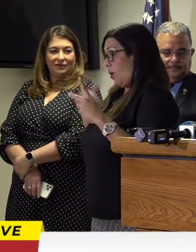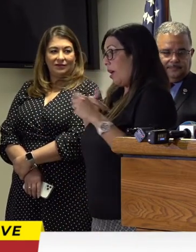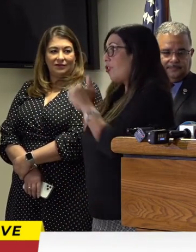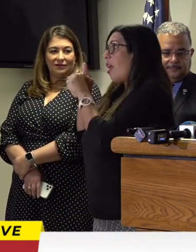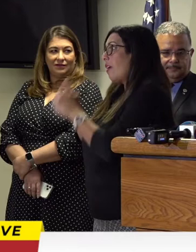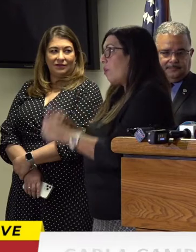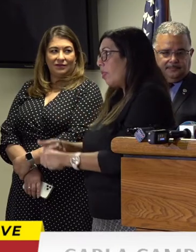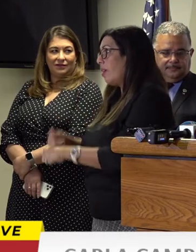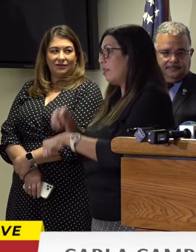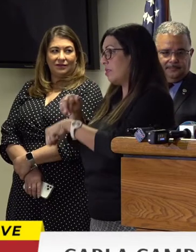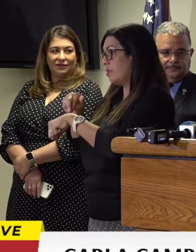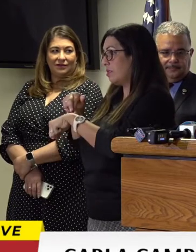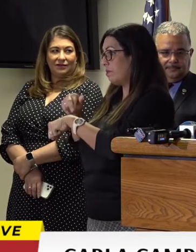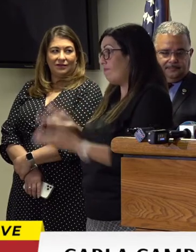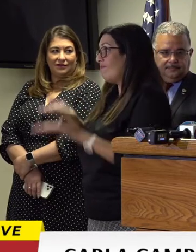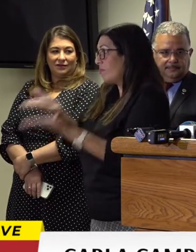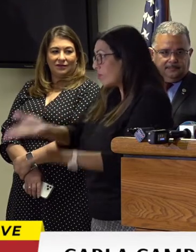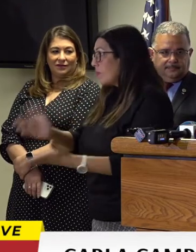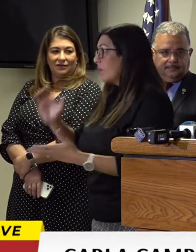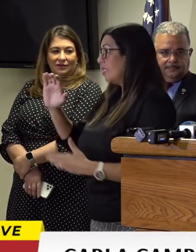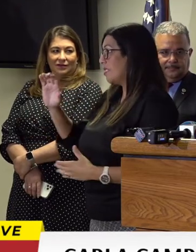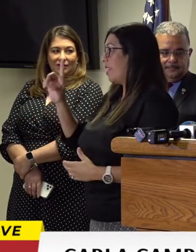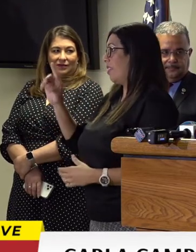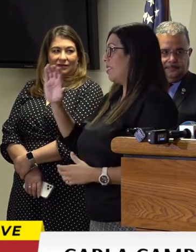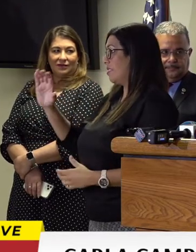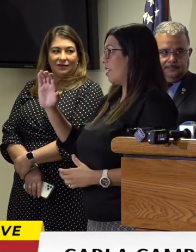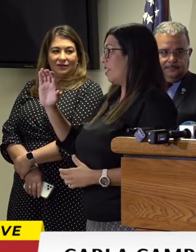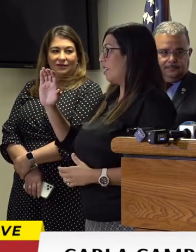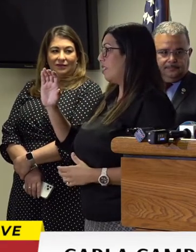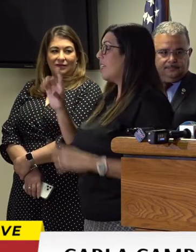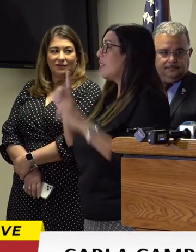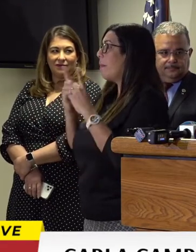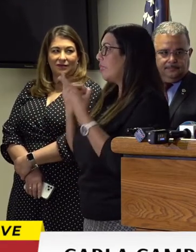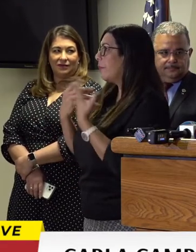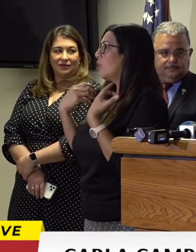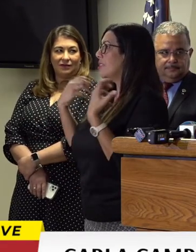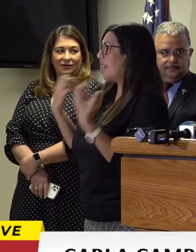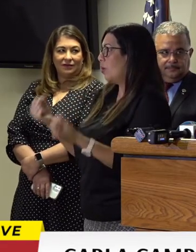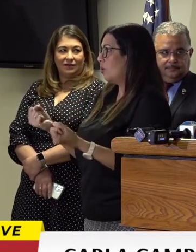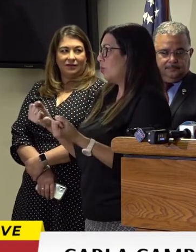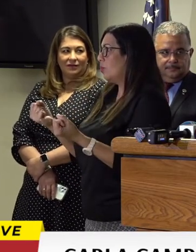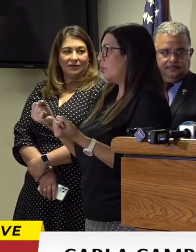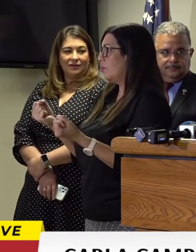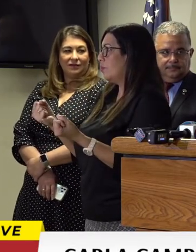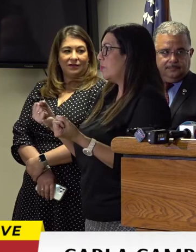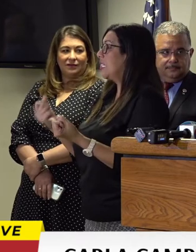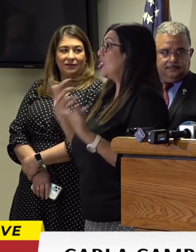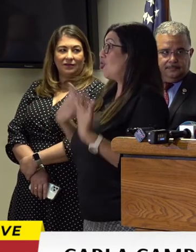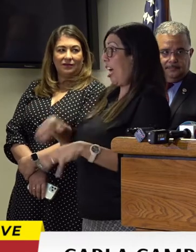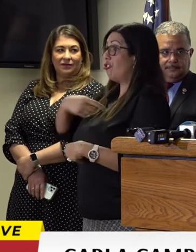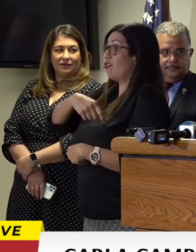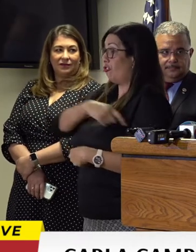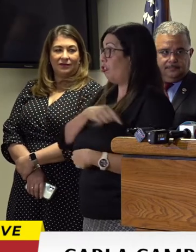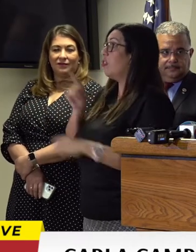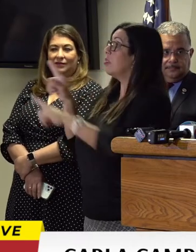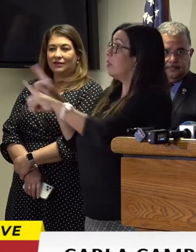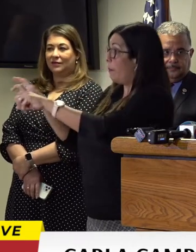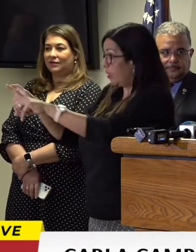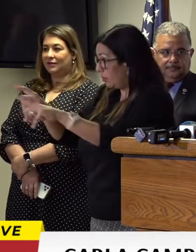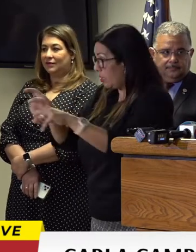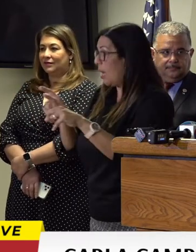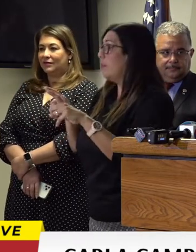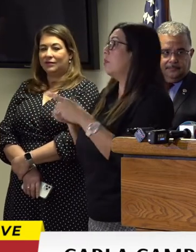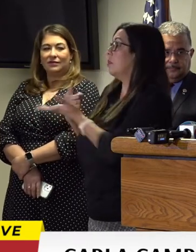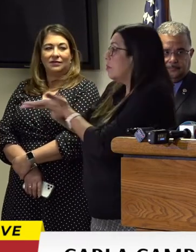las recomendaciones que emite el CDC y el Departamento de Salud. Se hizo una consulta formal y